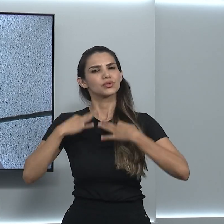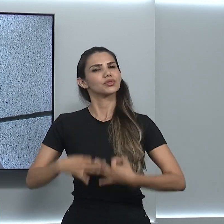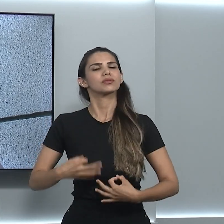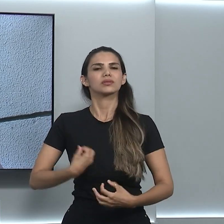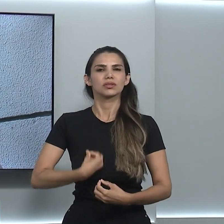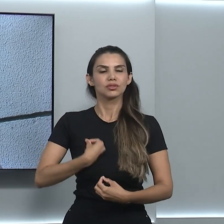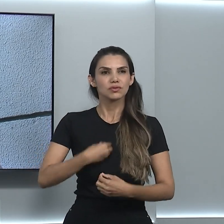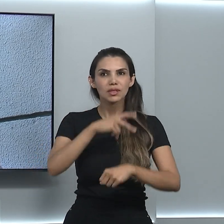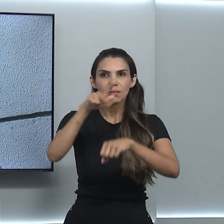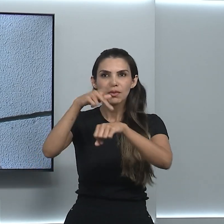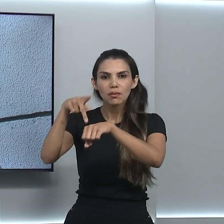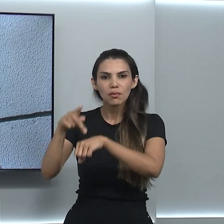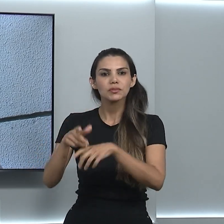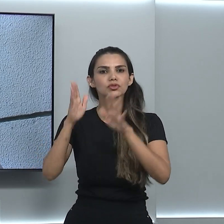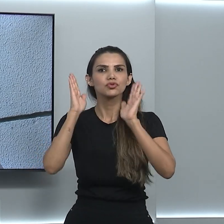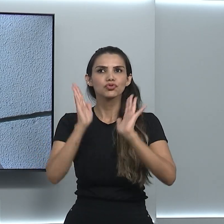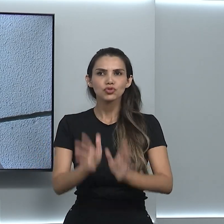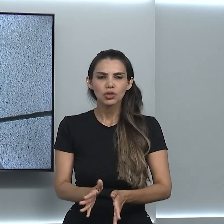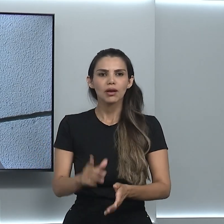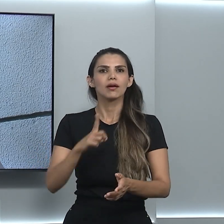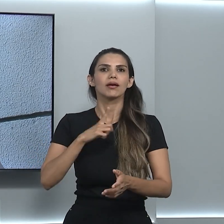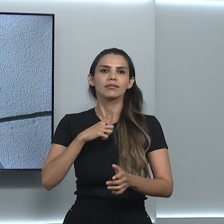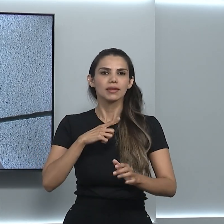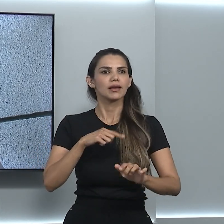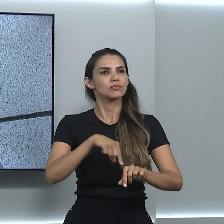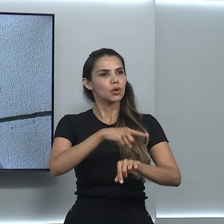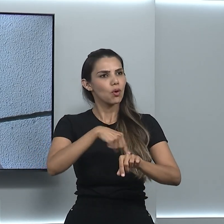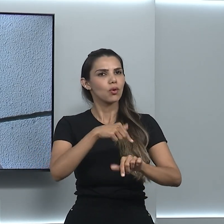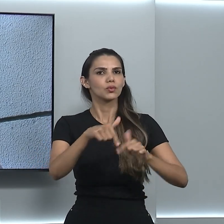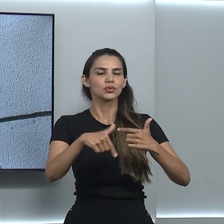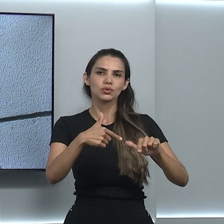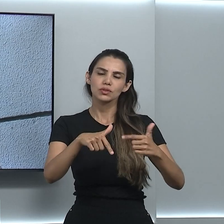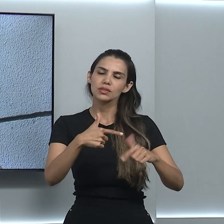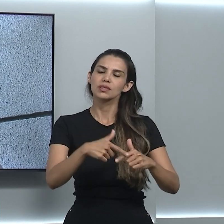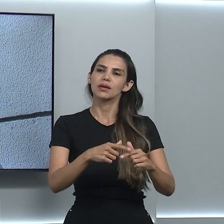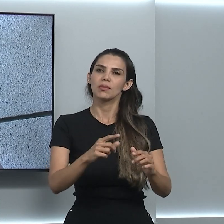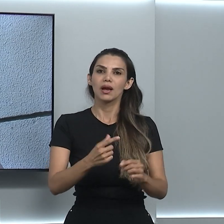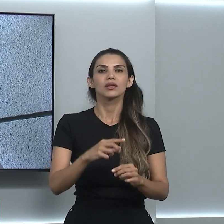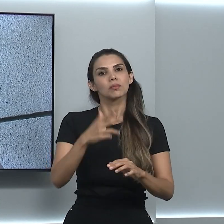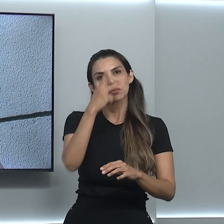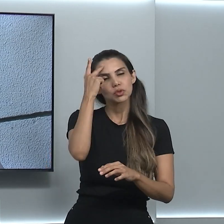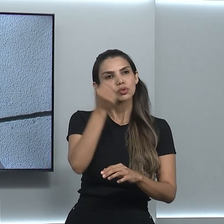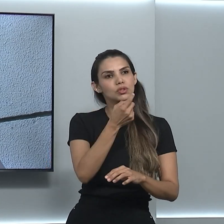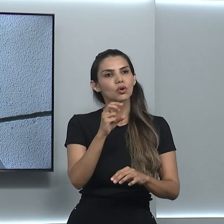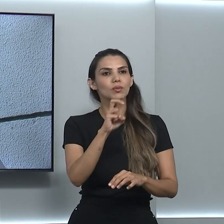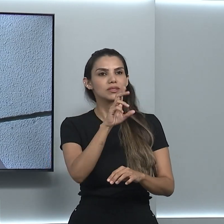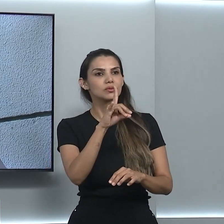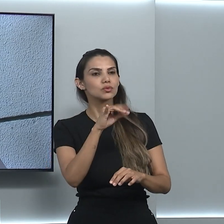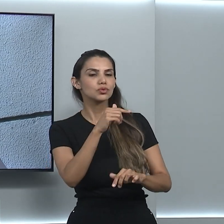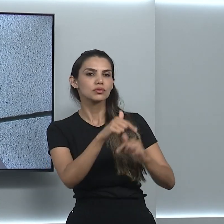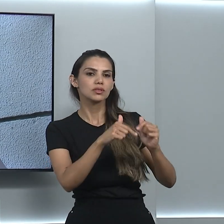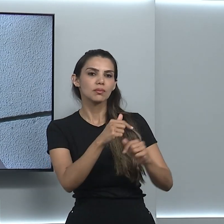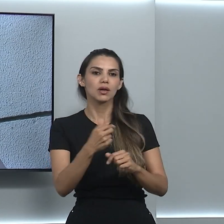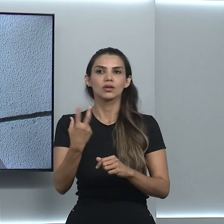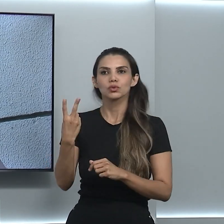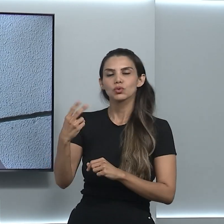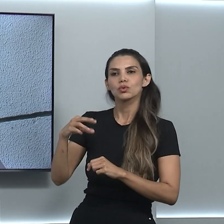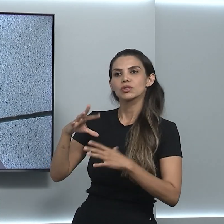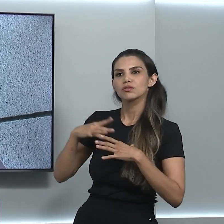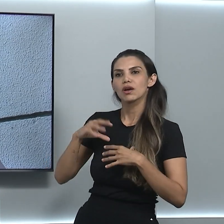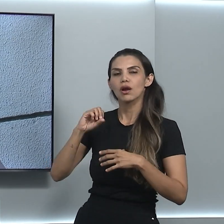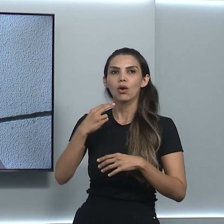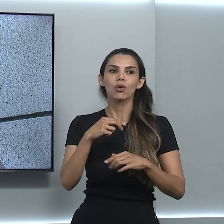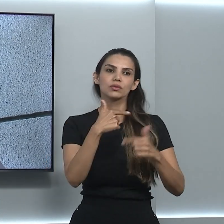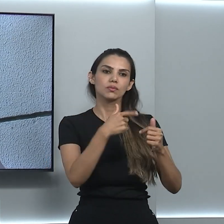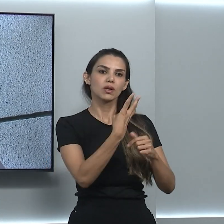Vários países já há uma escala mais digna, onde as pessoas trabalham 5 dias e folgam 2, ou trabalham até mesmo 4 dias e folgam